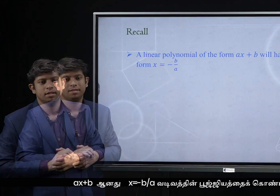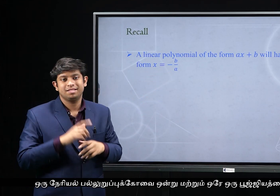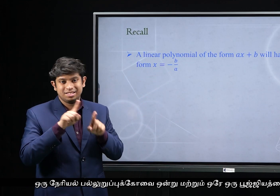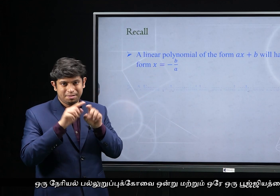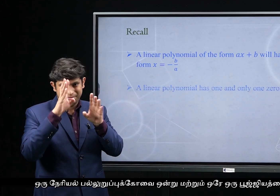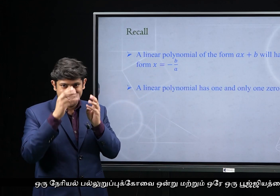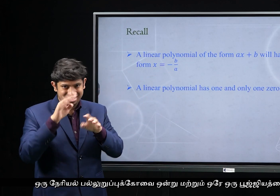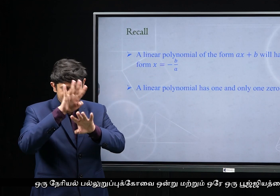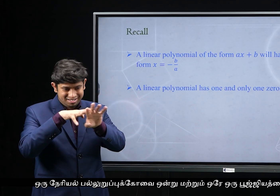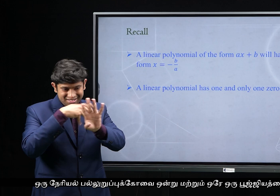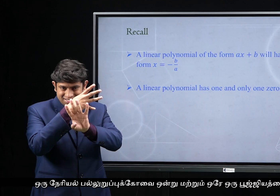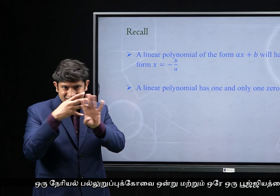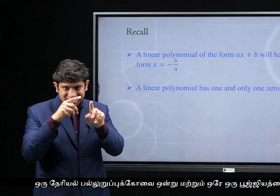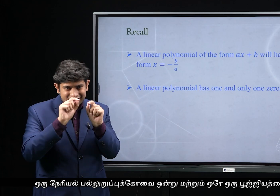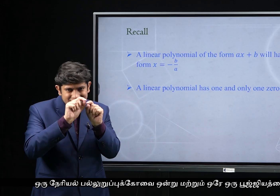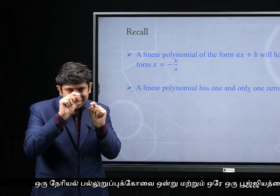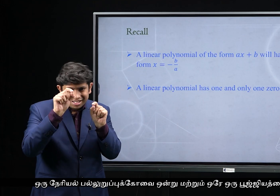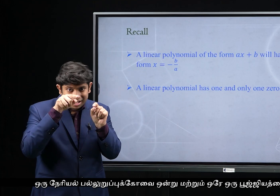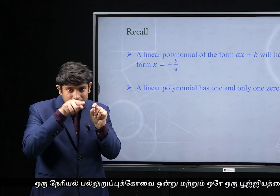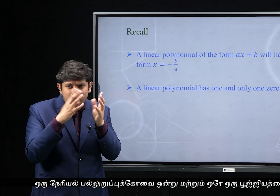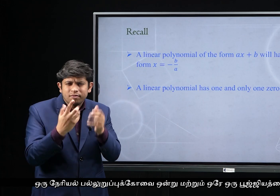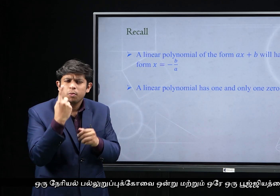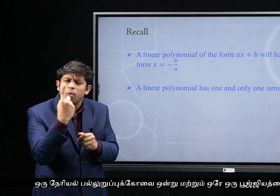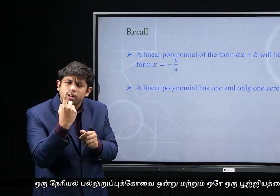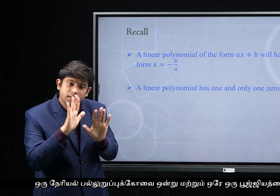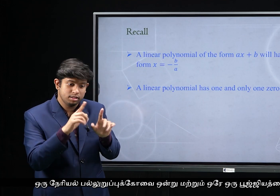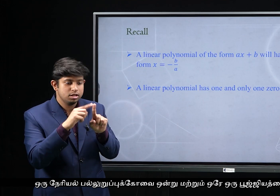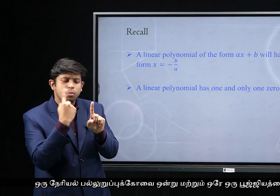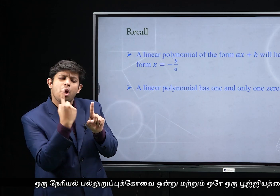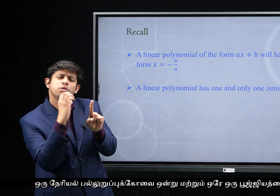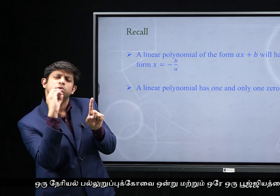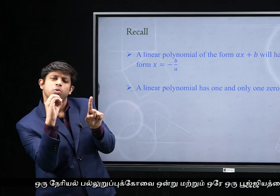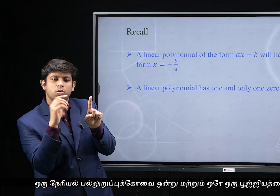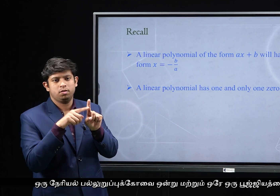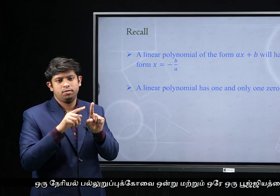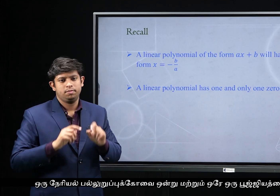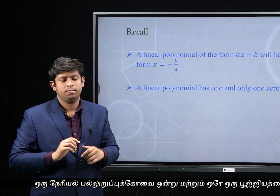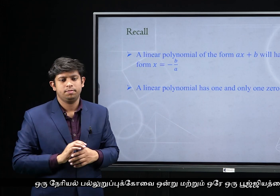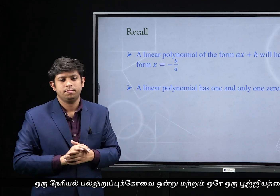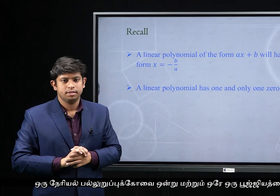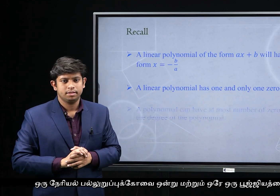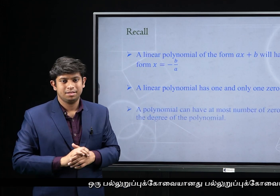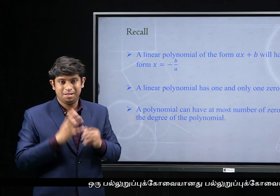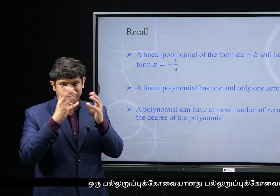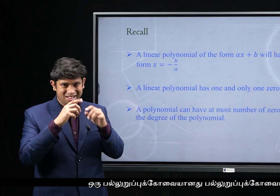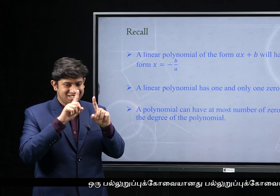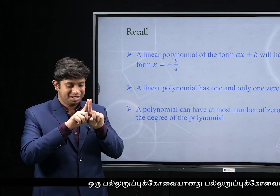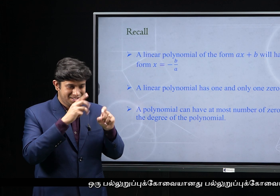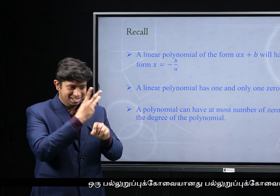ஒரு நேரியல் பல்லுறுப்புக்கோவை ஒன்று மற்றும் ஒரே ஒரு பூஜ்ஜியத்தை கொண்டுள்ளது. ஒரு